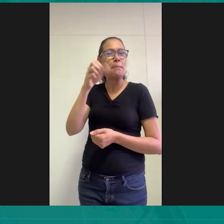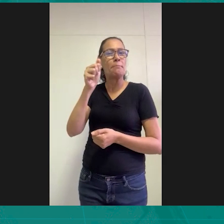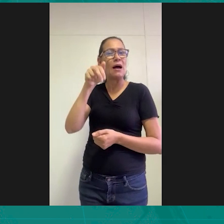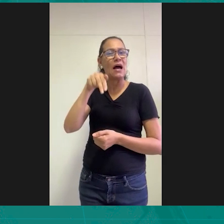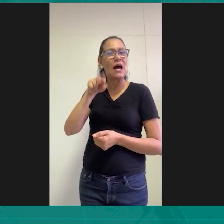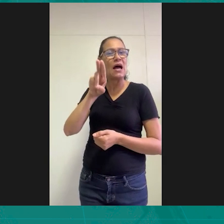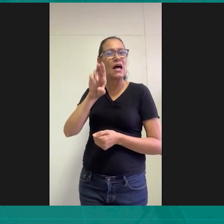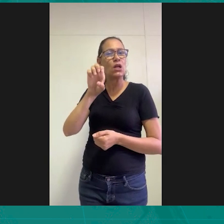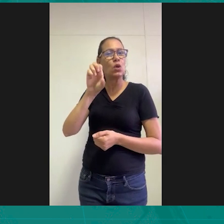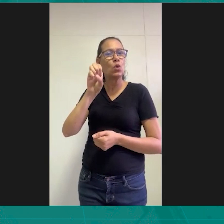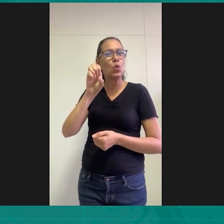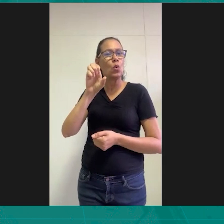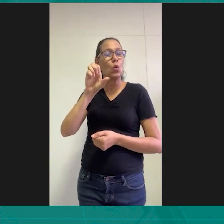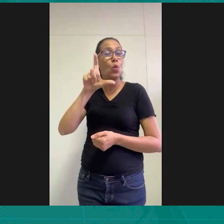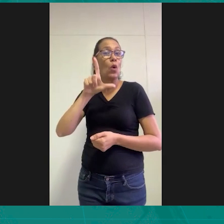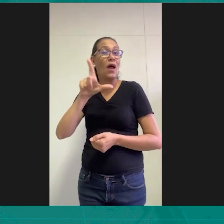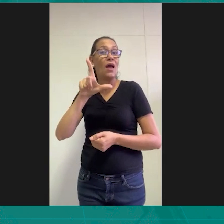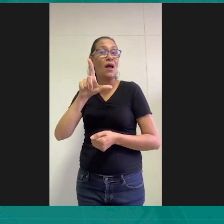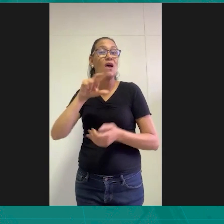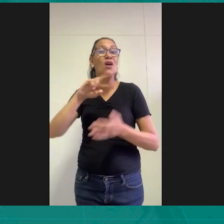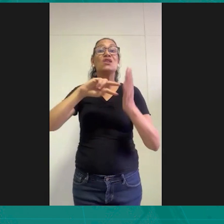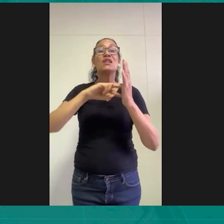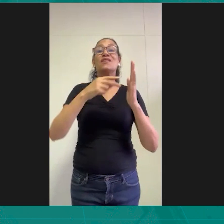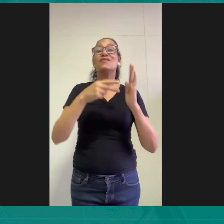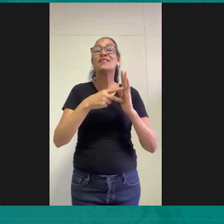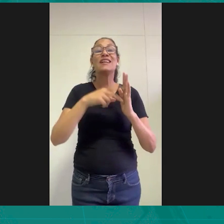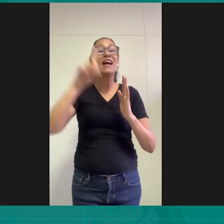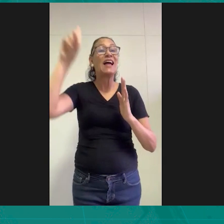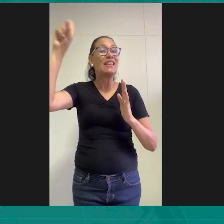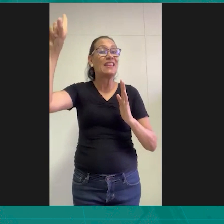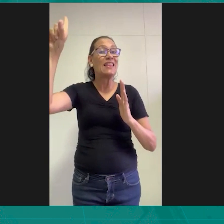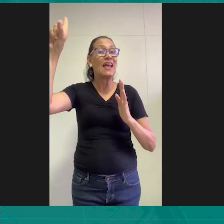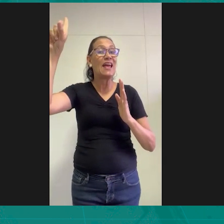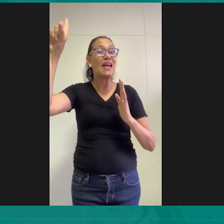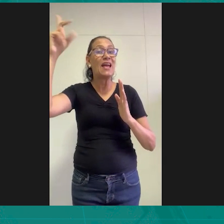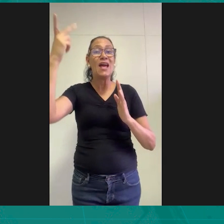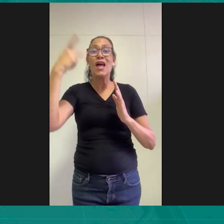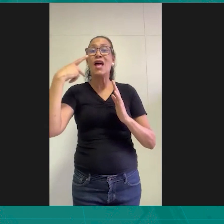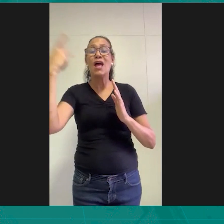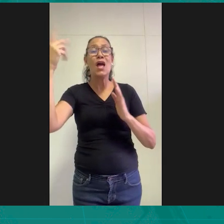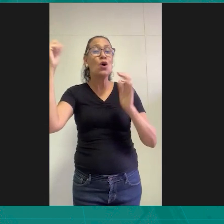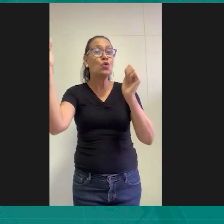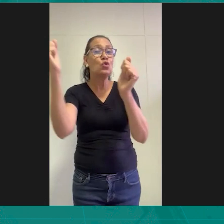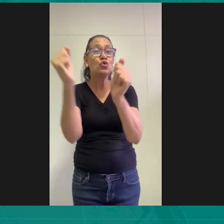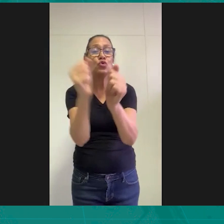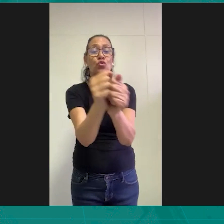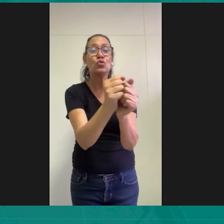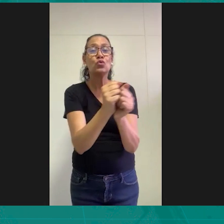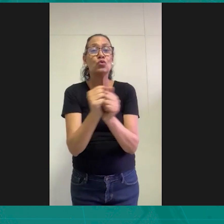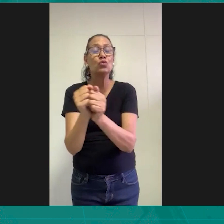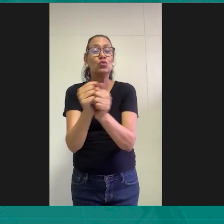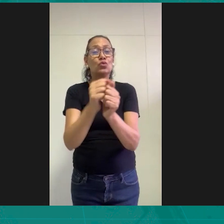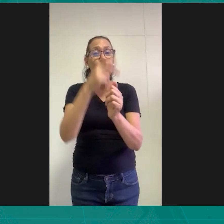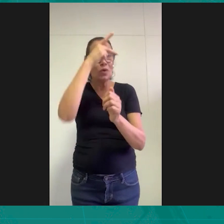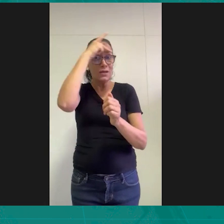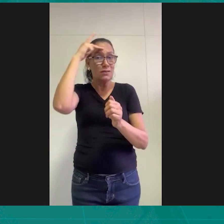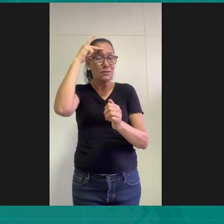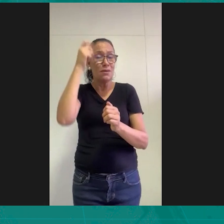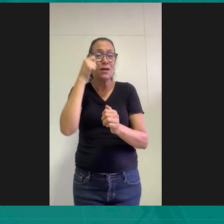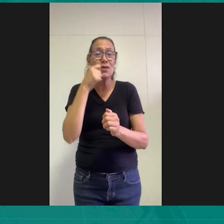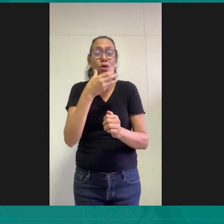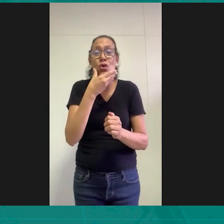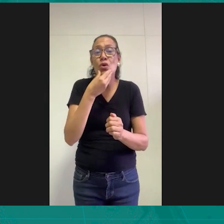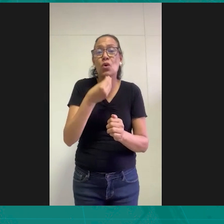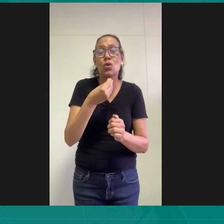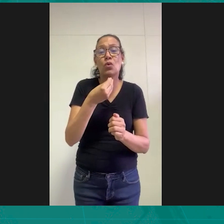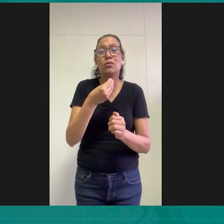conosco. O que quer dizer isso, irmão? Deus deseja habitar com os homens. Pasmem, Deus tão